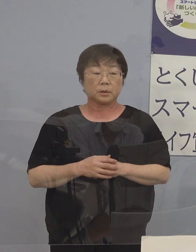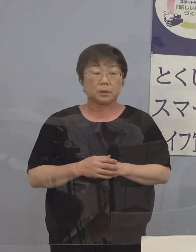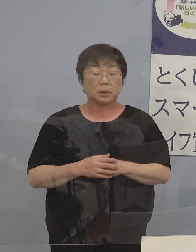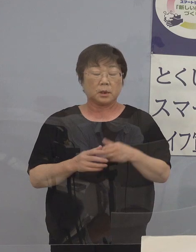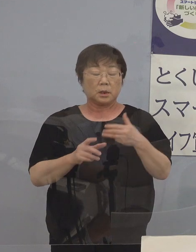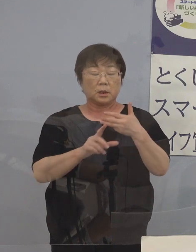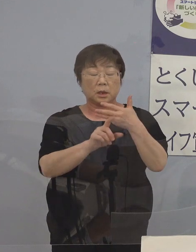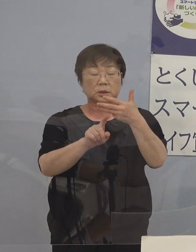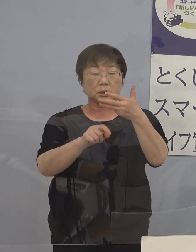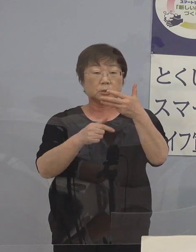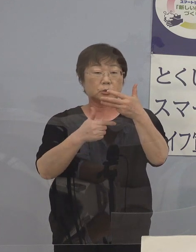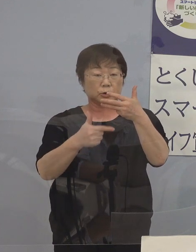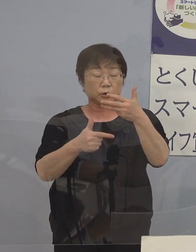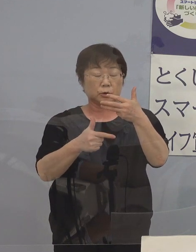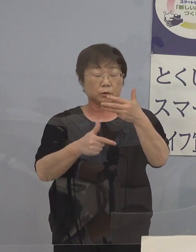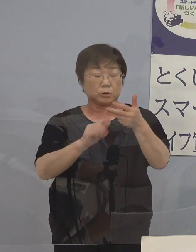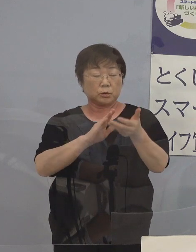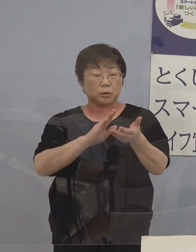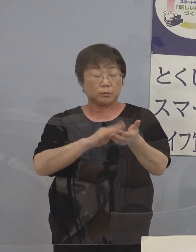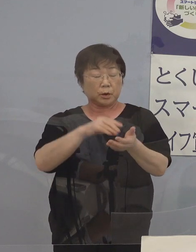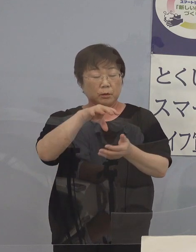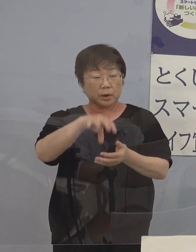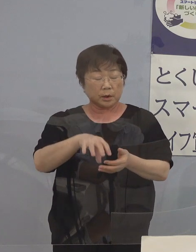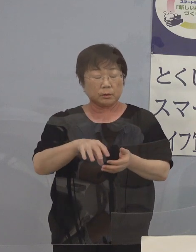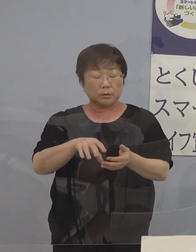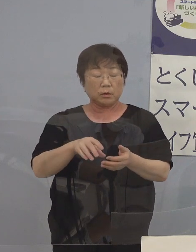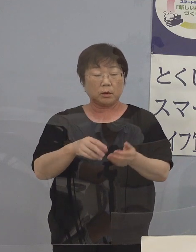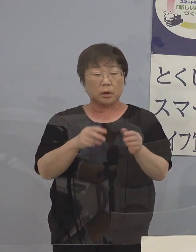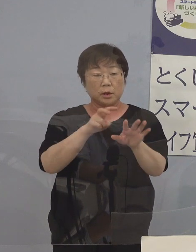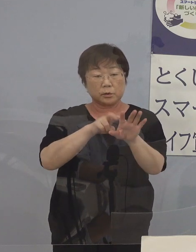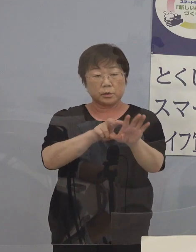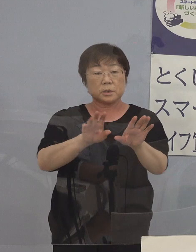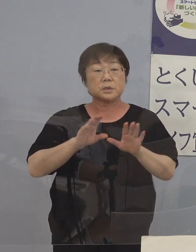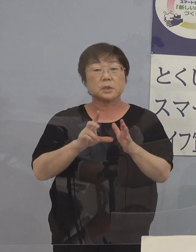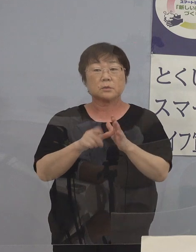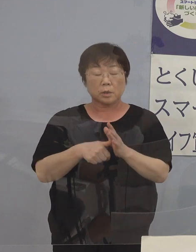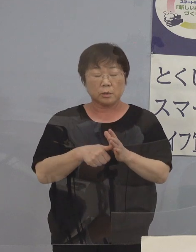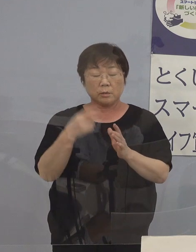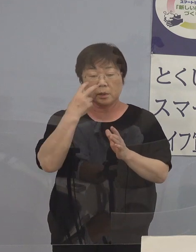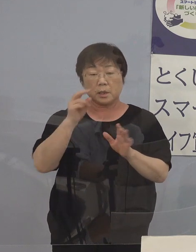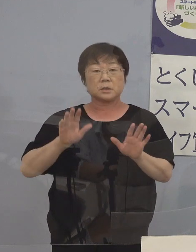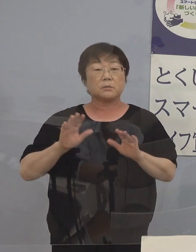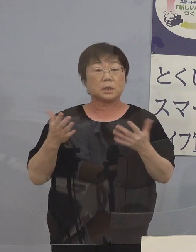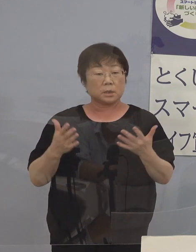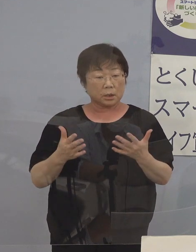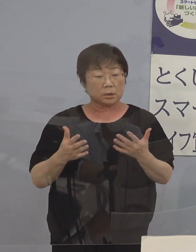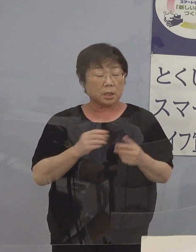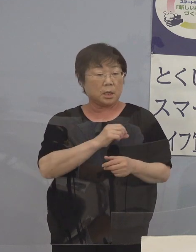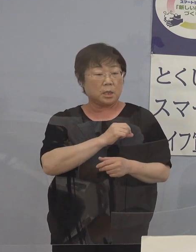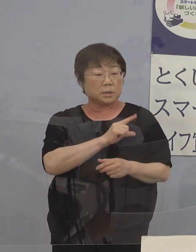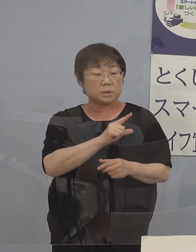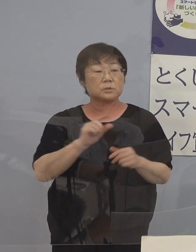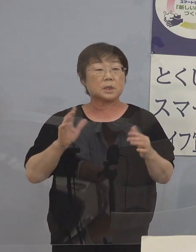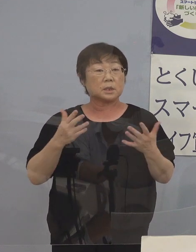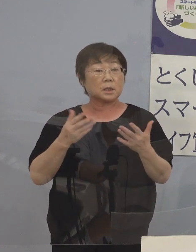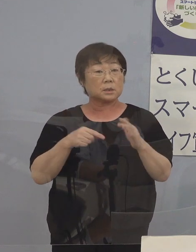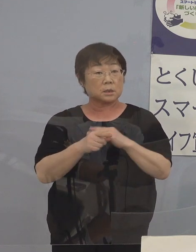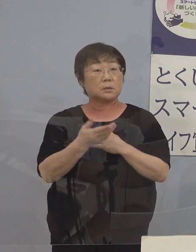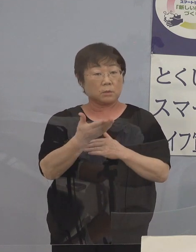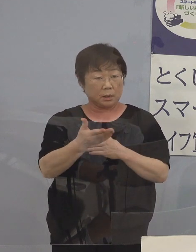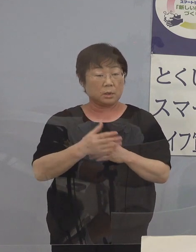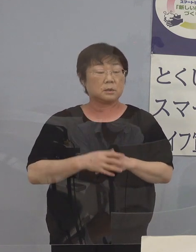日に病院を受診した際に検査をしなかったっていうのは、それは発熱がなかったからというようになったん